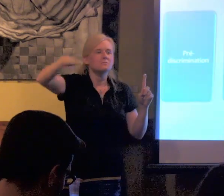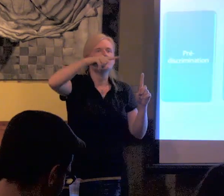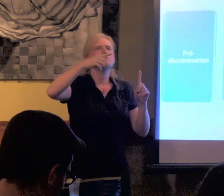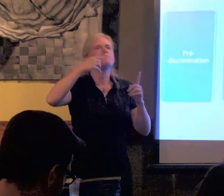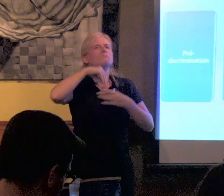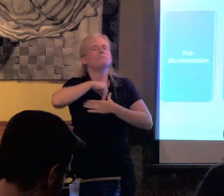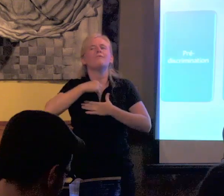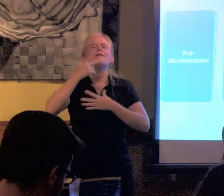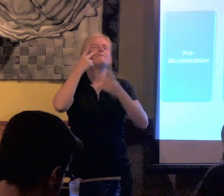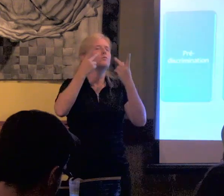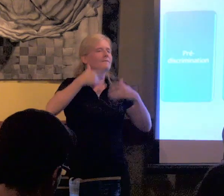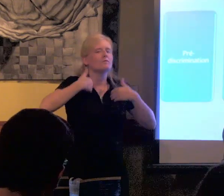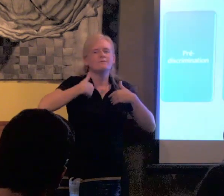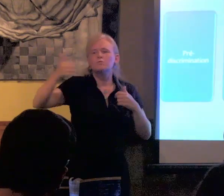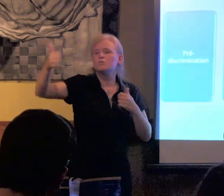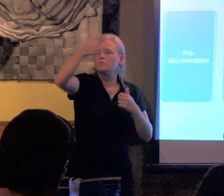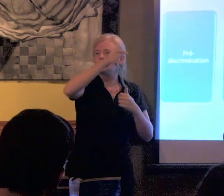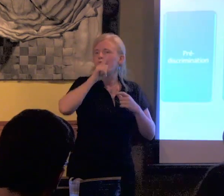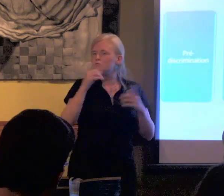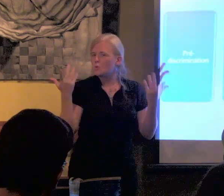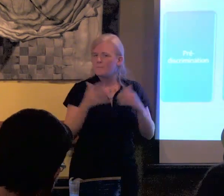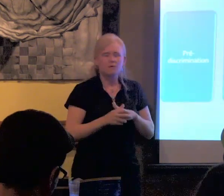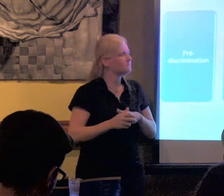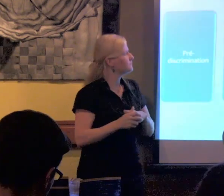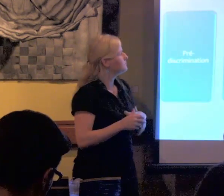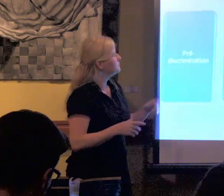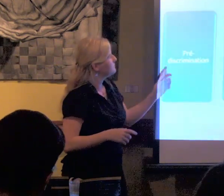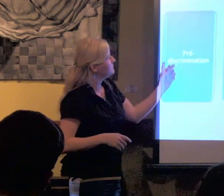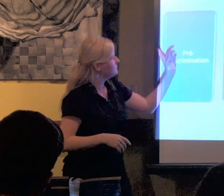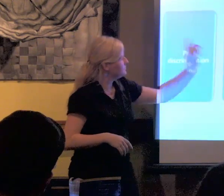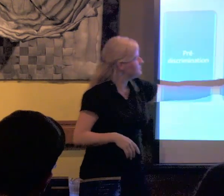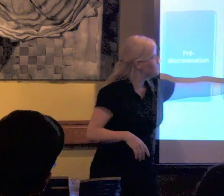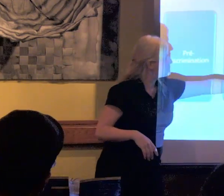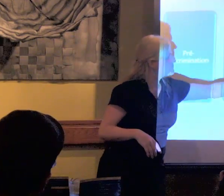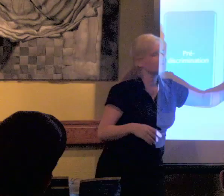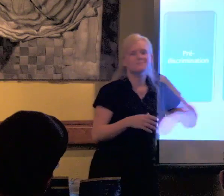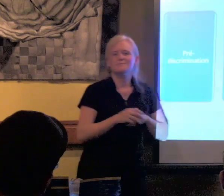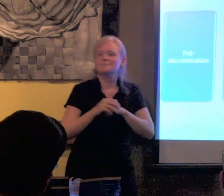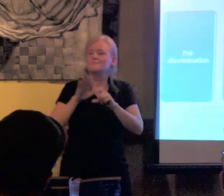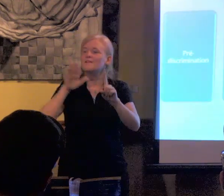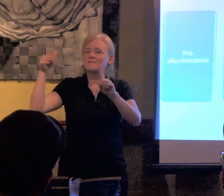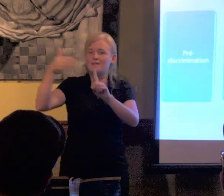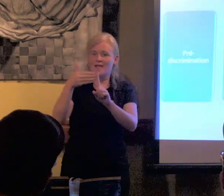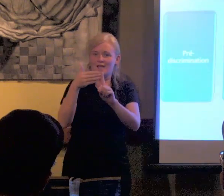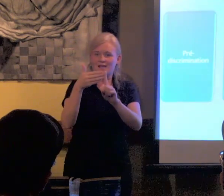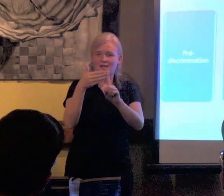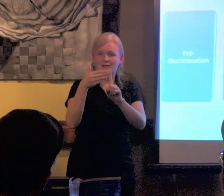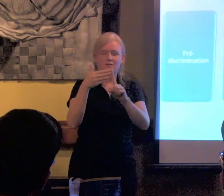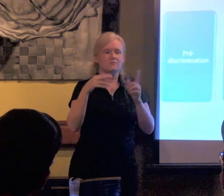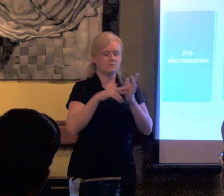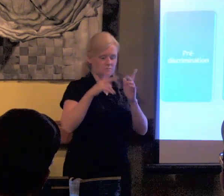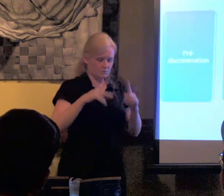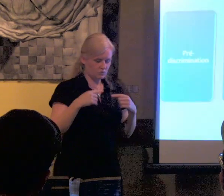c'est un cas. Je ne sais pas s'il y en a d'autres qu'on peut en voir, mais effectivement, à tous les jours, il y a des situations de discrimination directe que l'on vit.